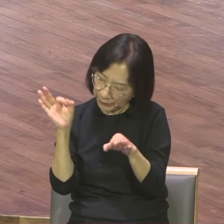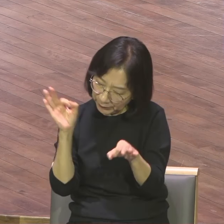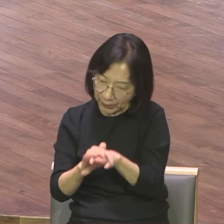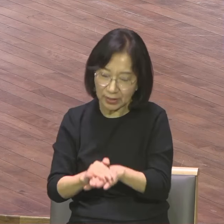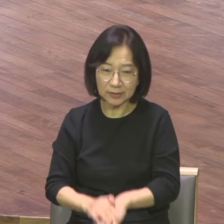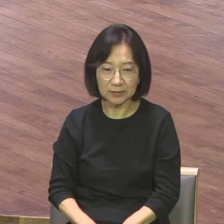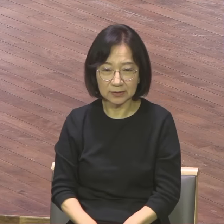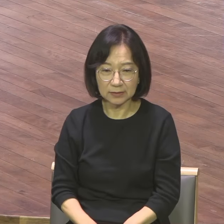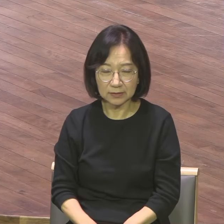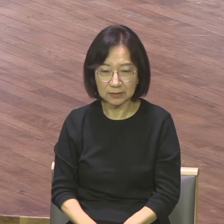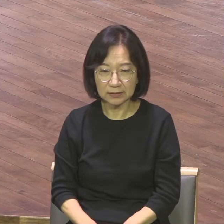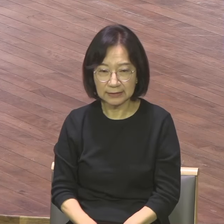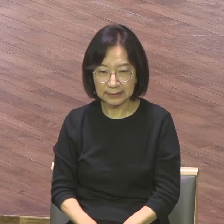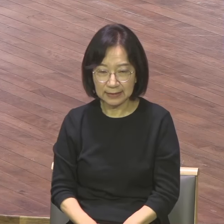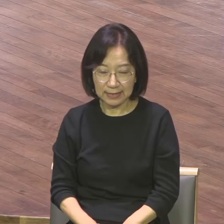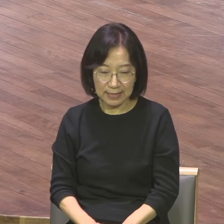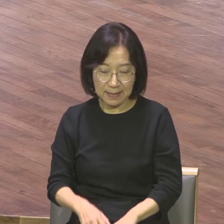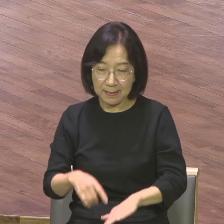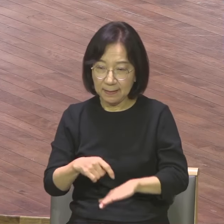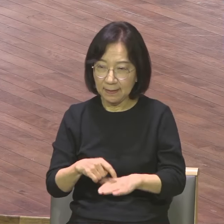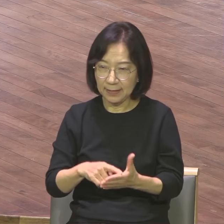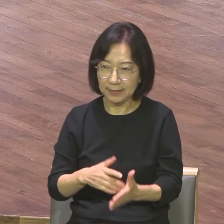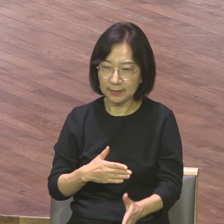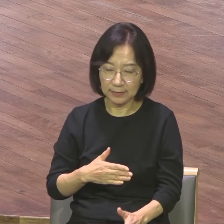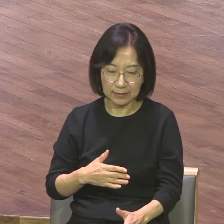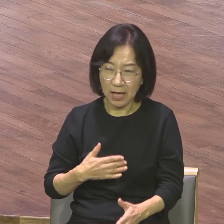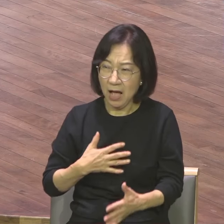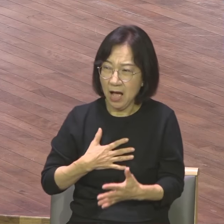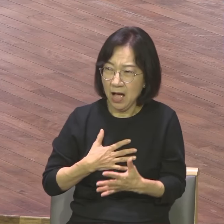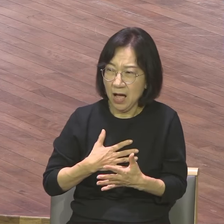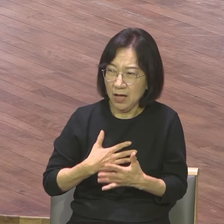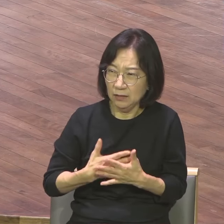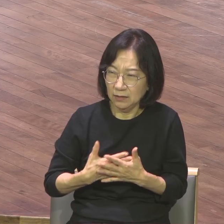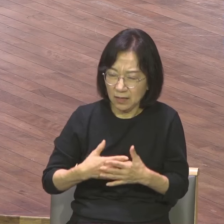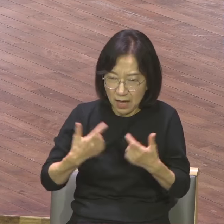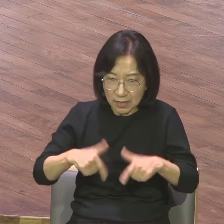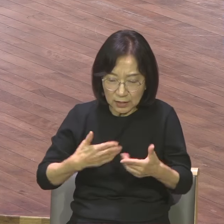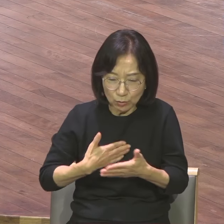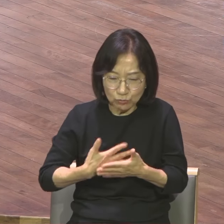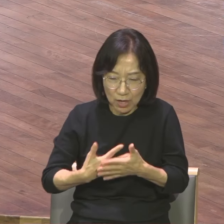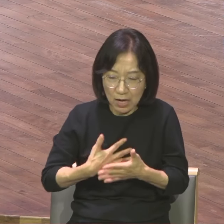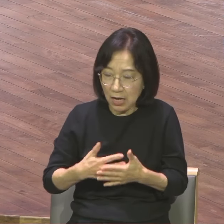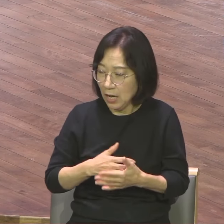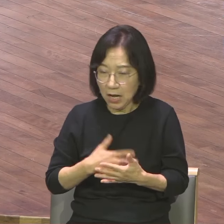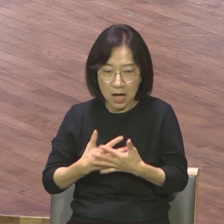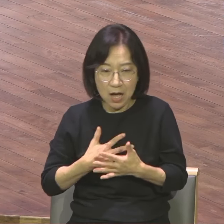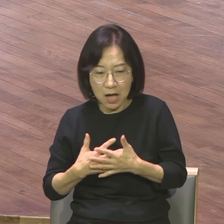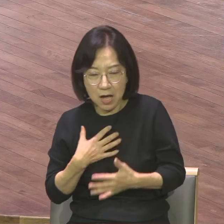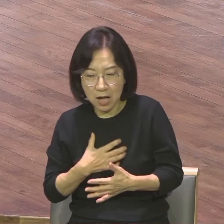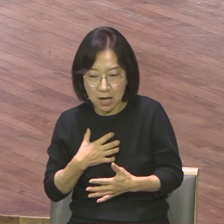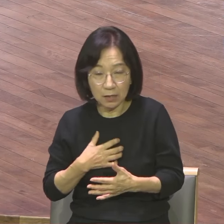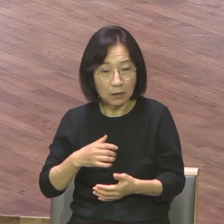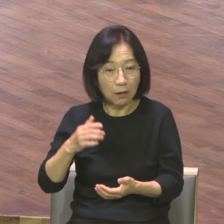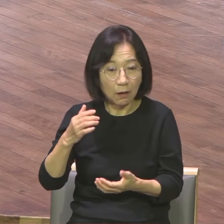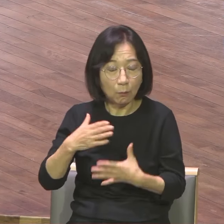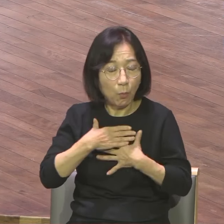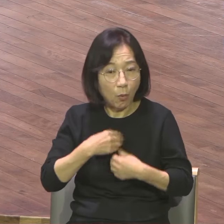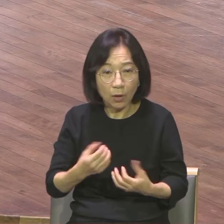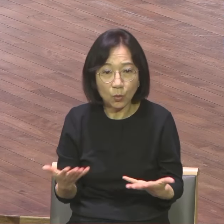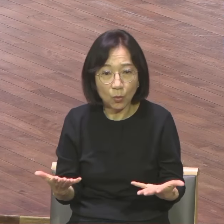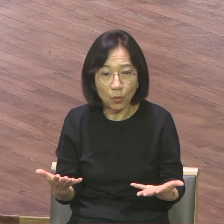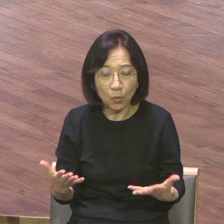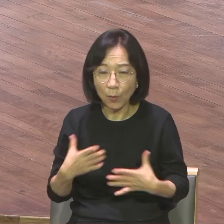이 상한 감정과 불안을 계속 안겨. 늘 불안해. 별것도 아닌데 늘 불안해. 평안이 없어.